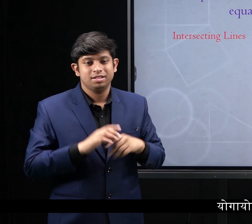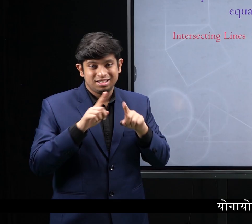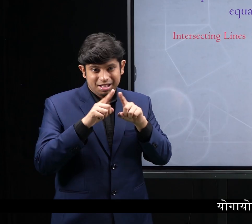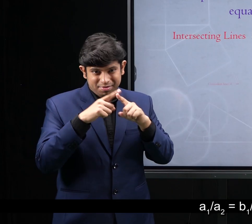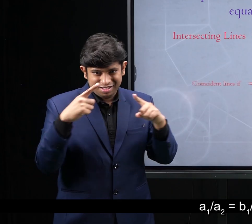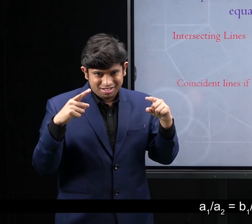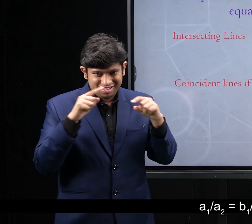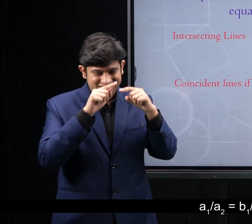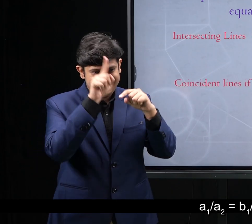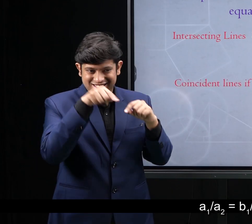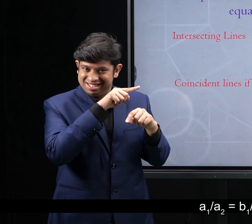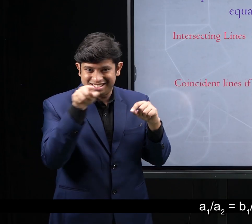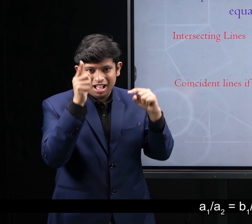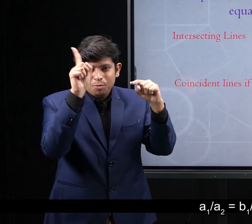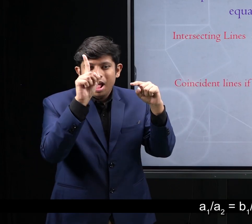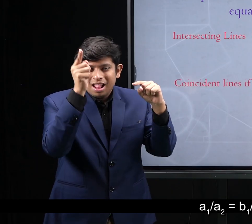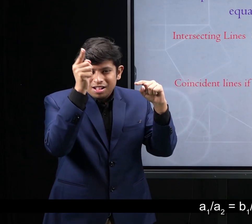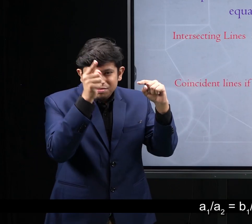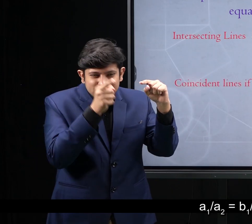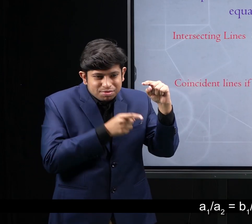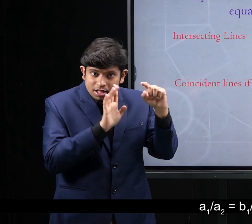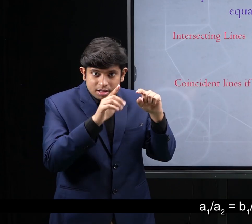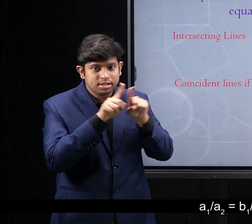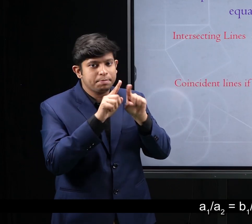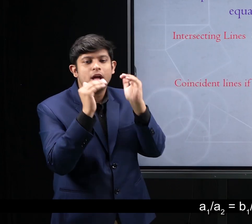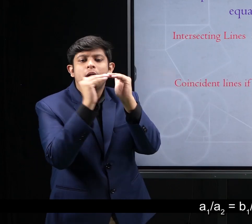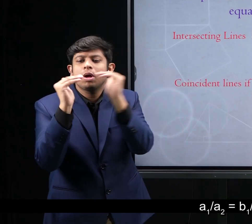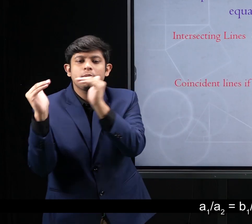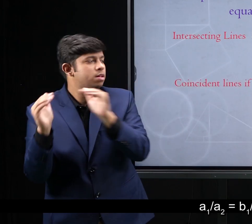योगायोग रेषा a1/a2 equals b1/b2cc.